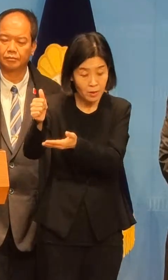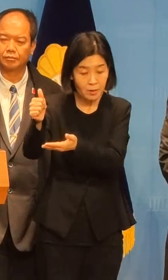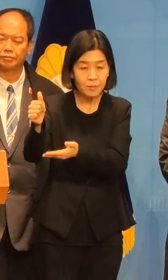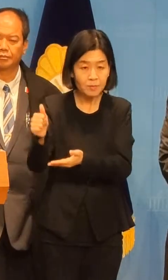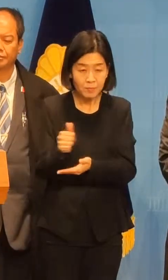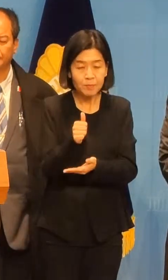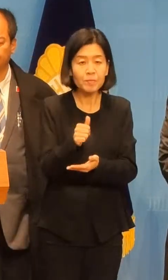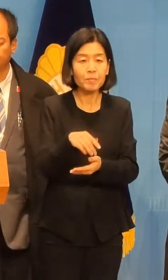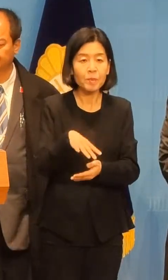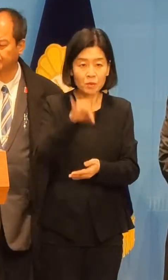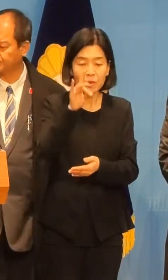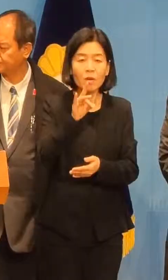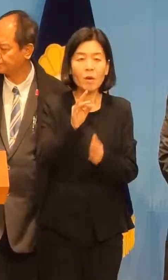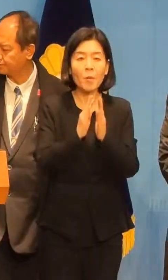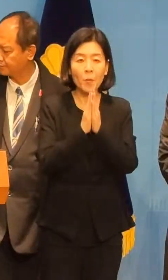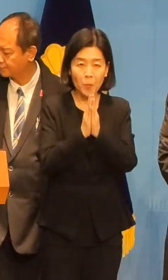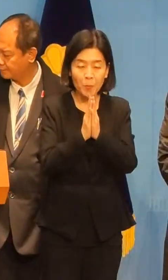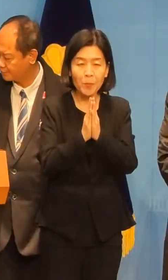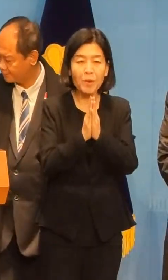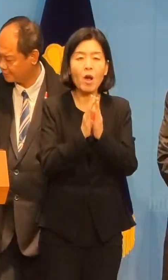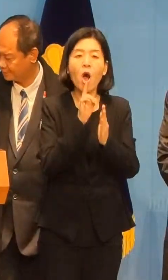넘기도록 하겠습니다.